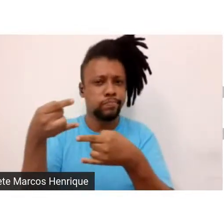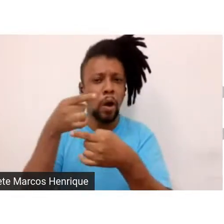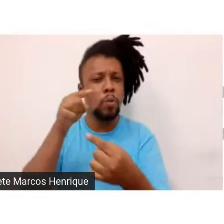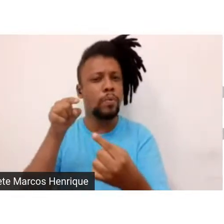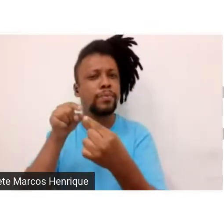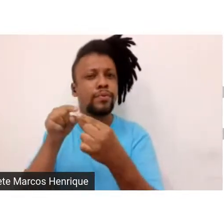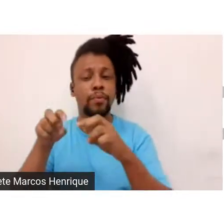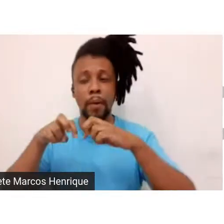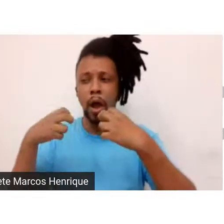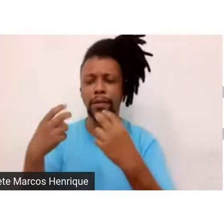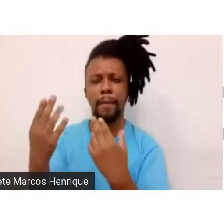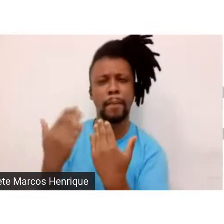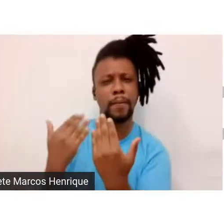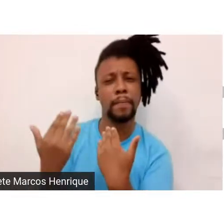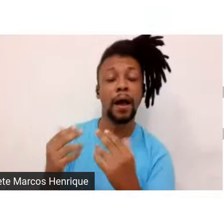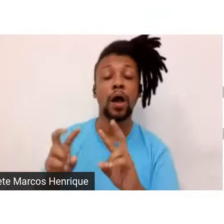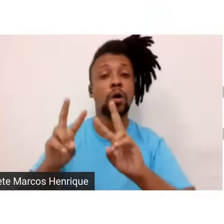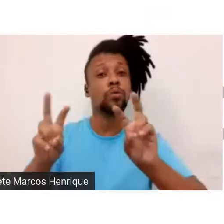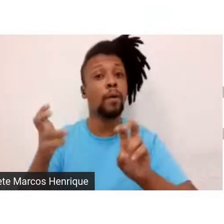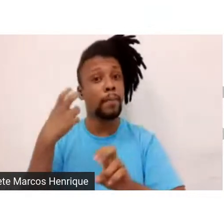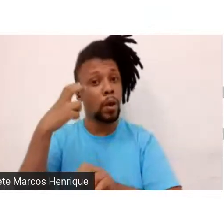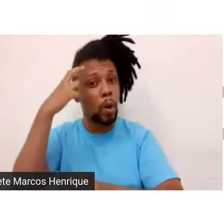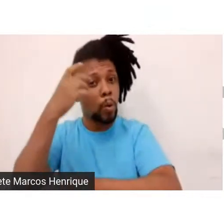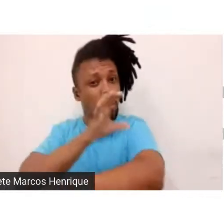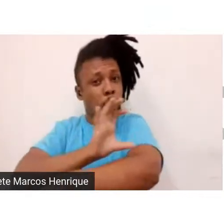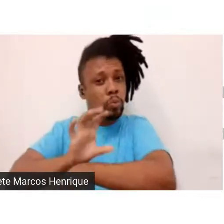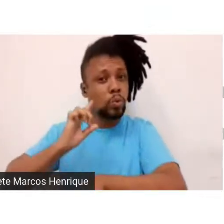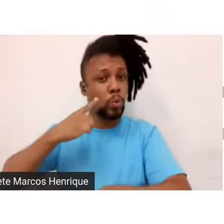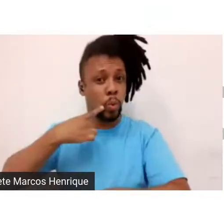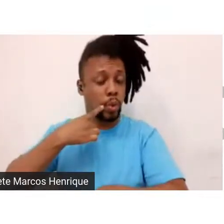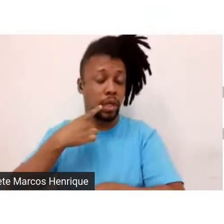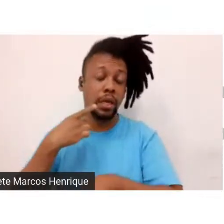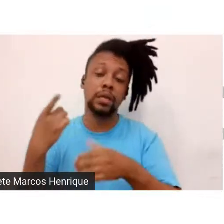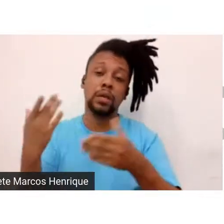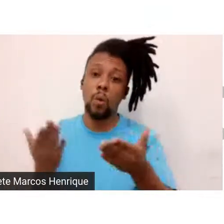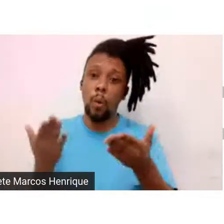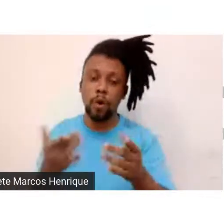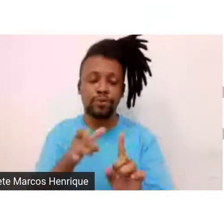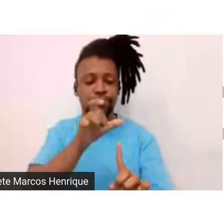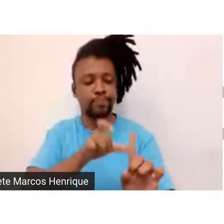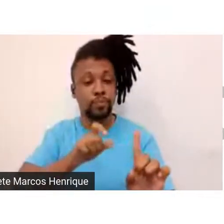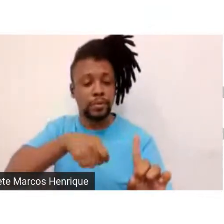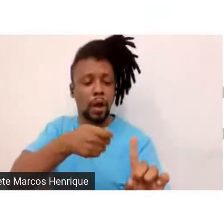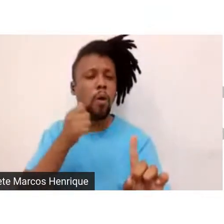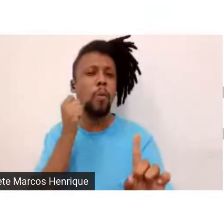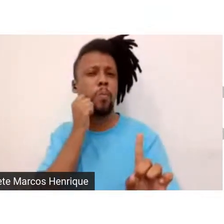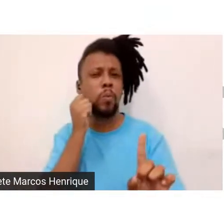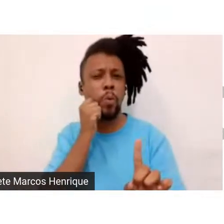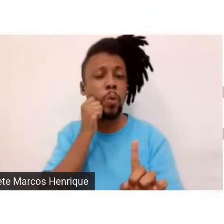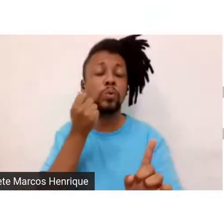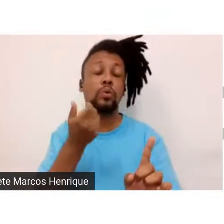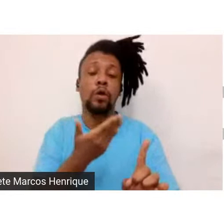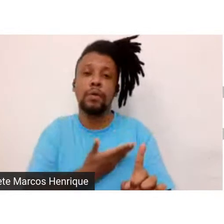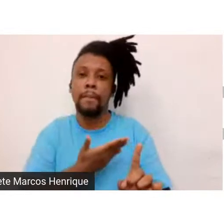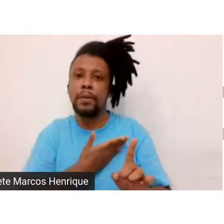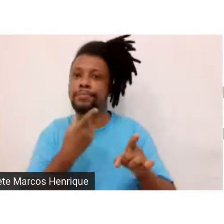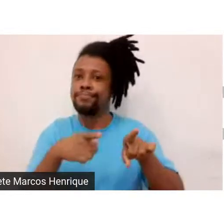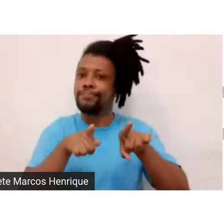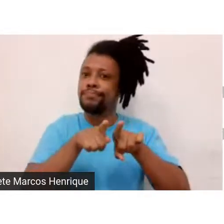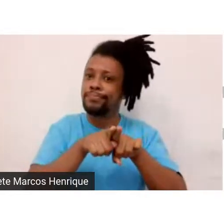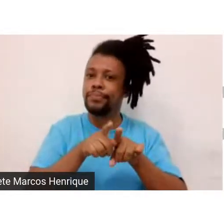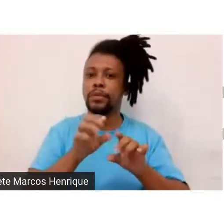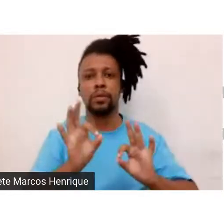cultura surda e que o nosso colega Bruna Brandão UFRJ nosso parceiro no projeto né